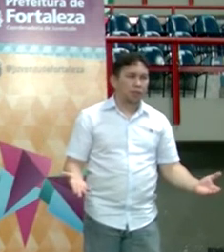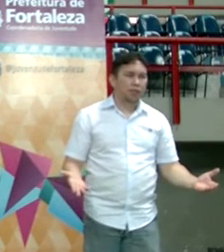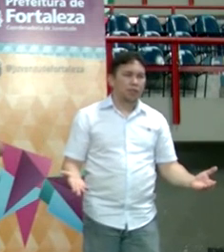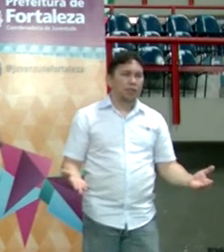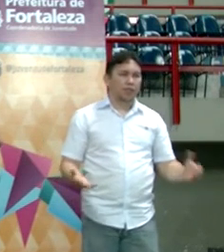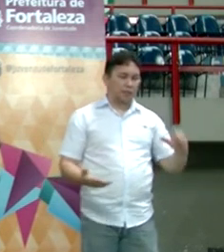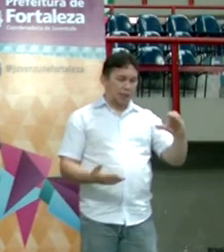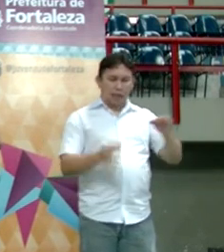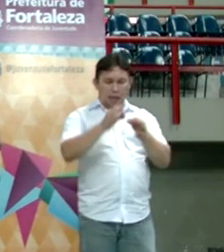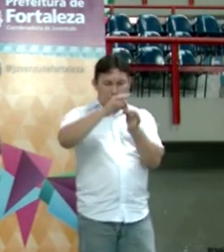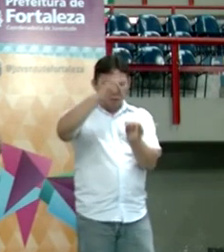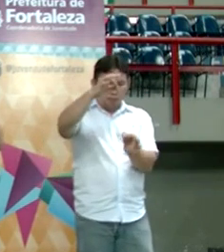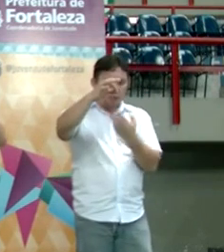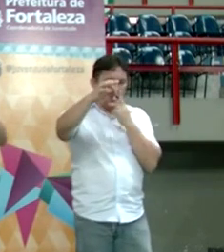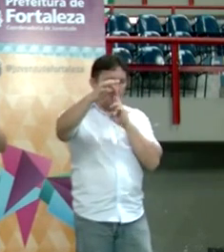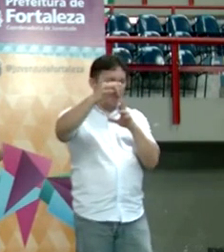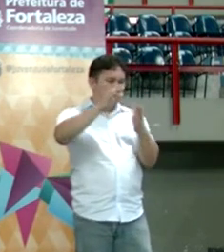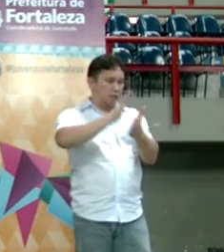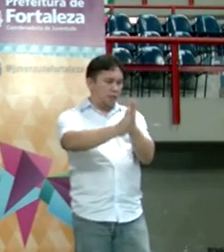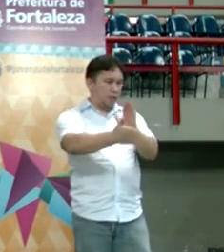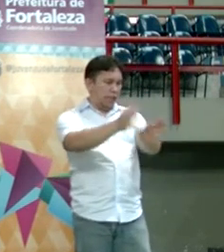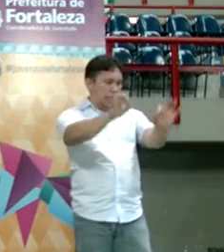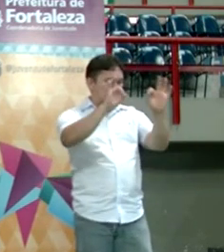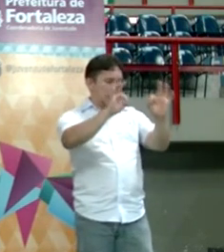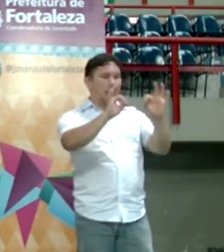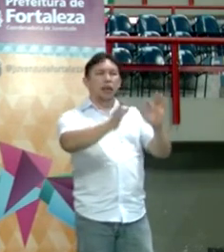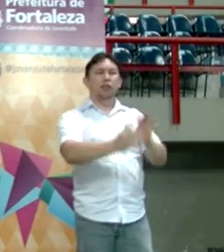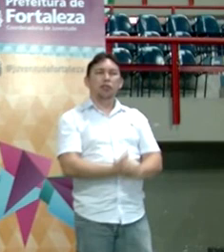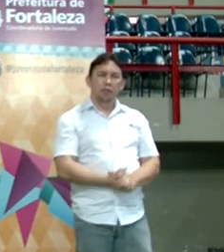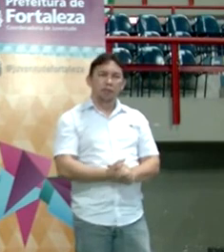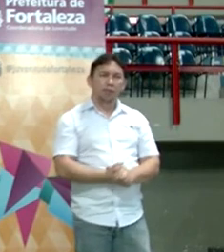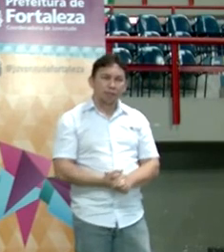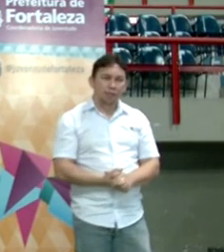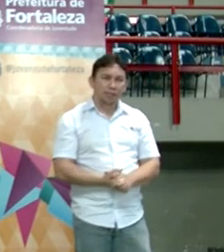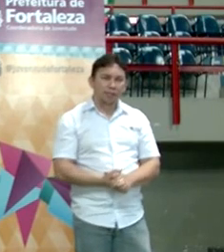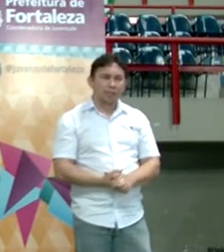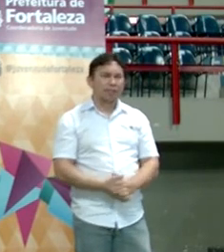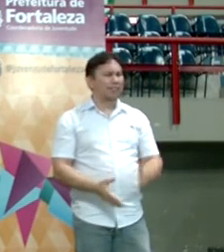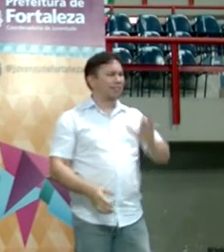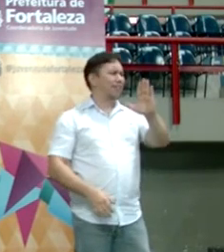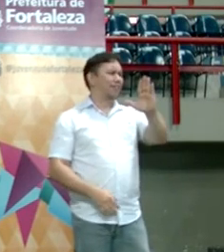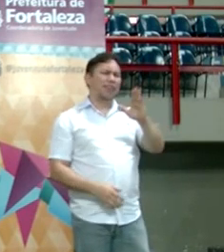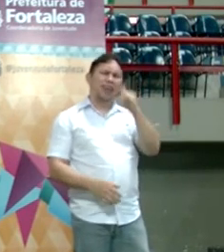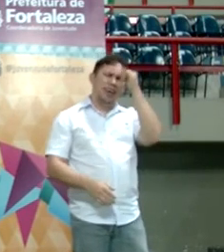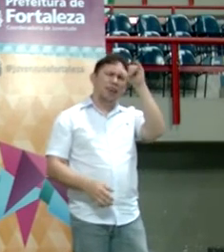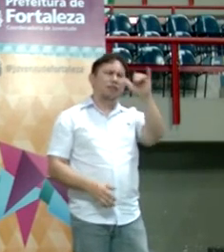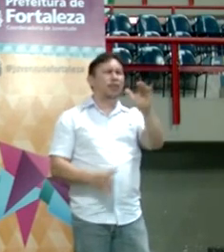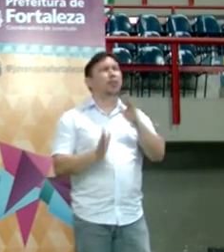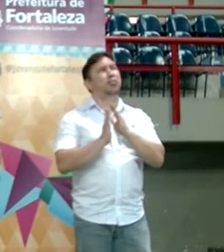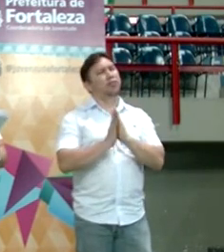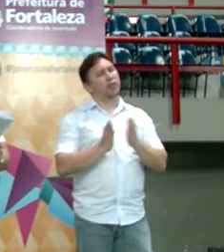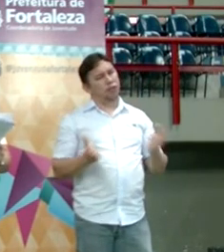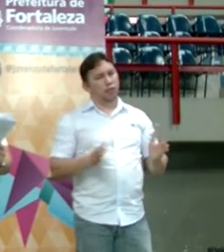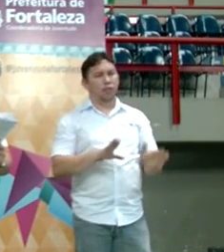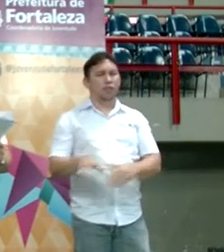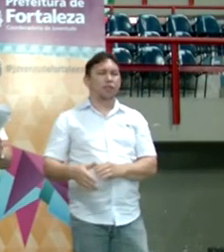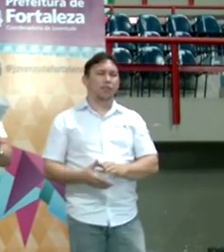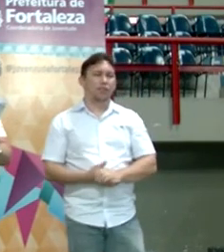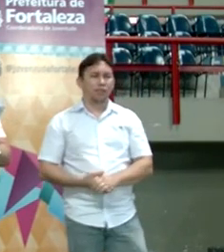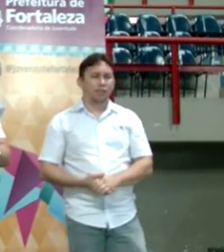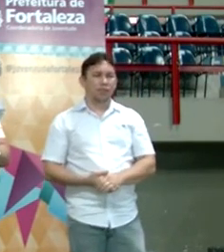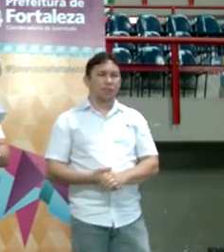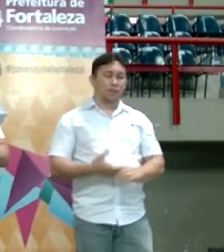né? Ele é o maior que tem, é o C? Certeza. Então não caia nessa não, pelo amor de... Item D de